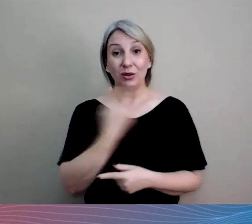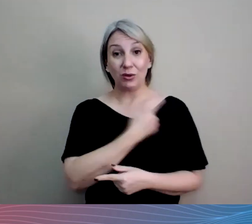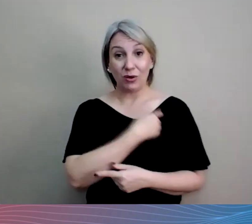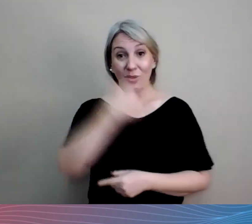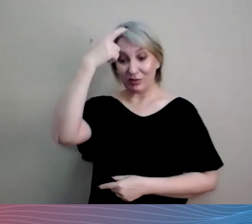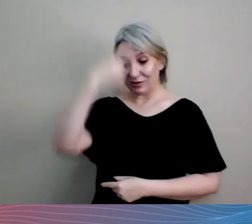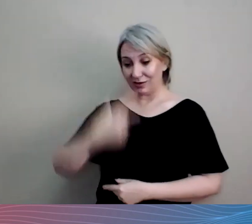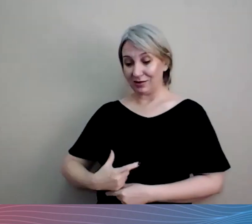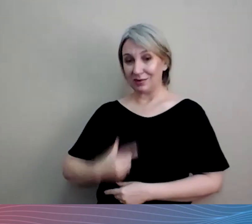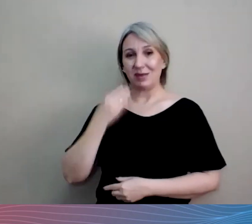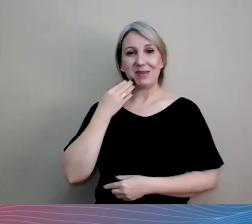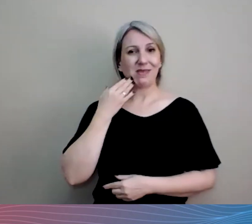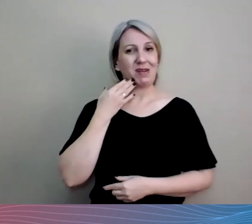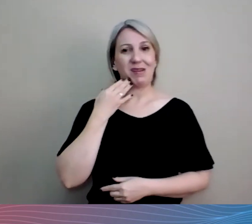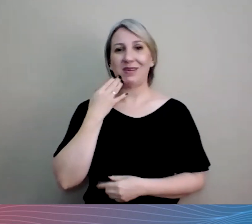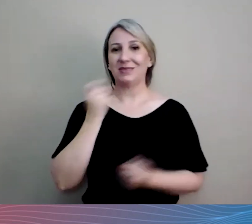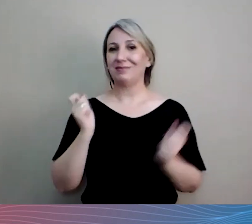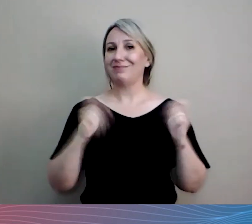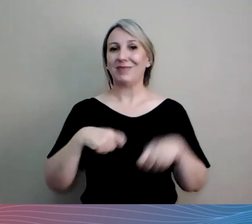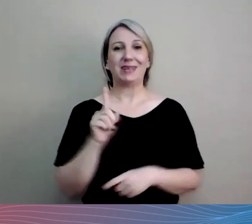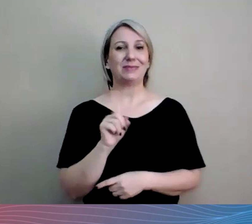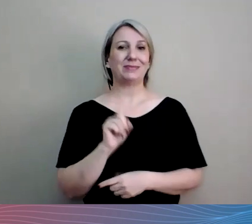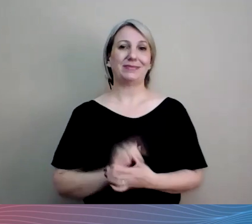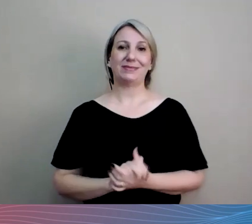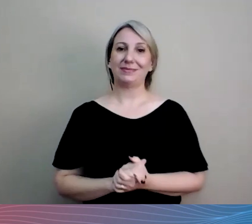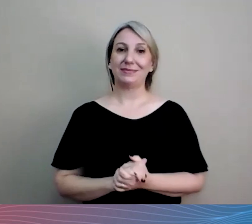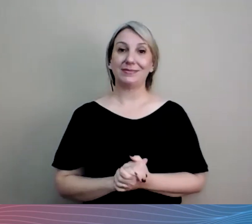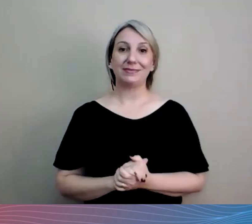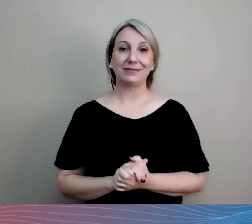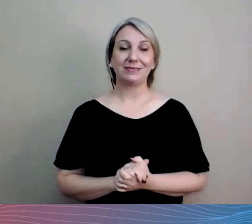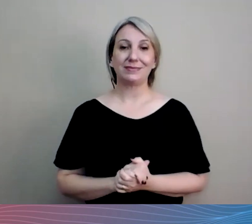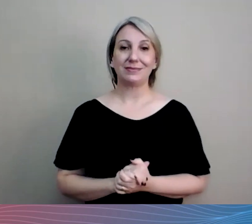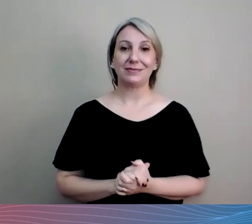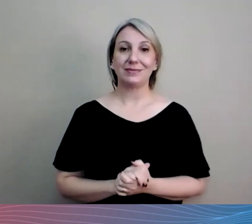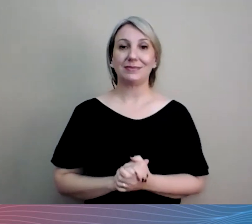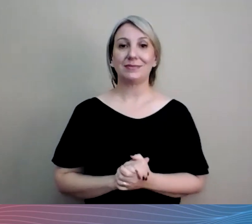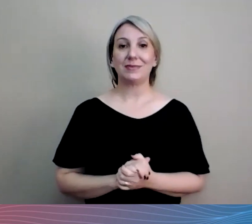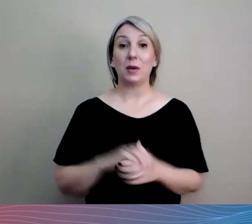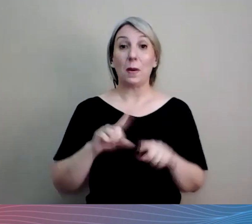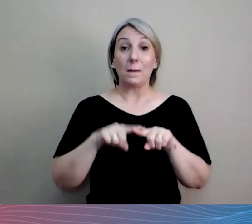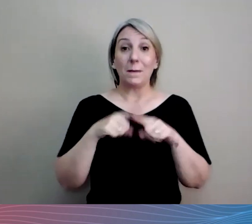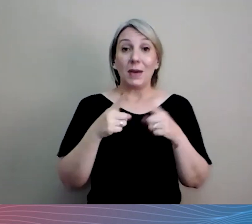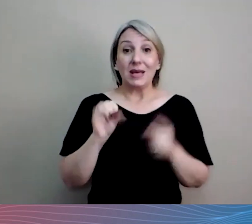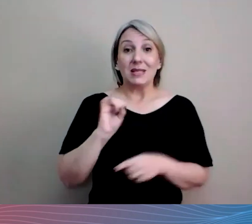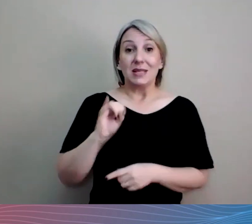eu sou humilde, porque eu não consigo fazer isso. Mas, irmãos, e estando ligado ao Senhor,